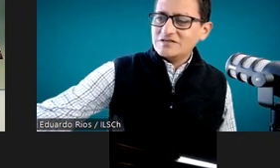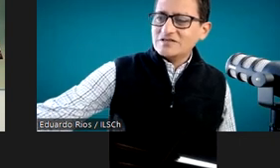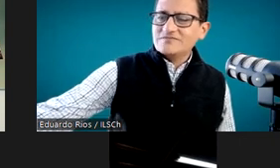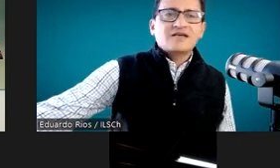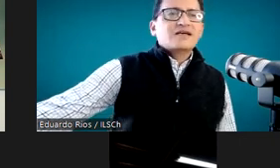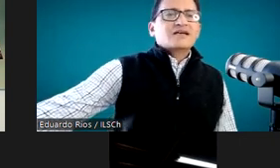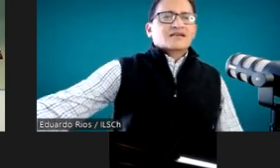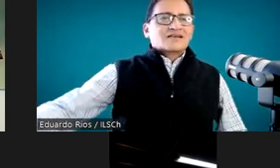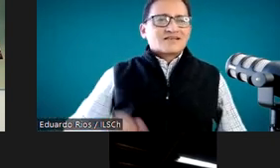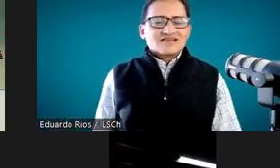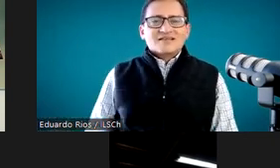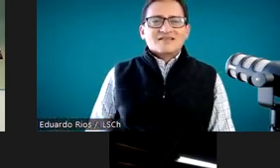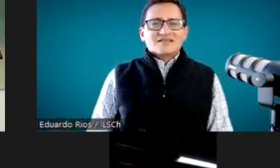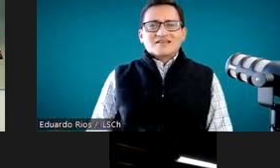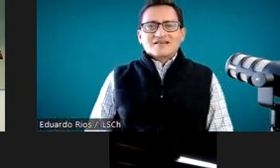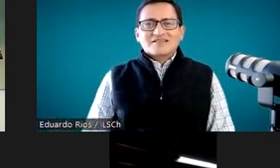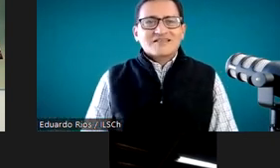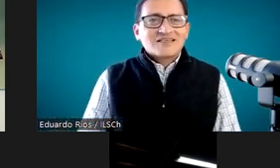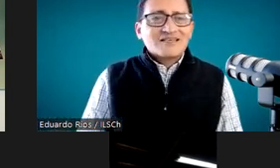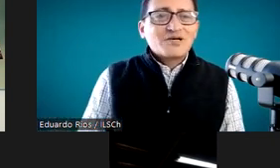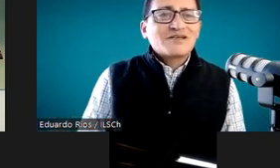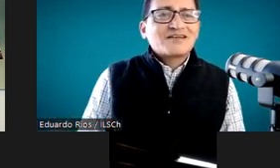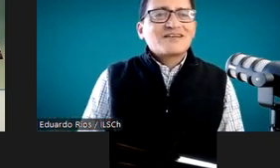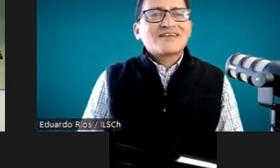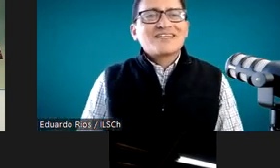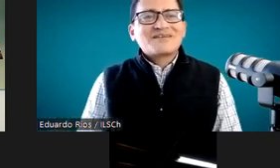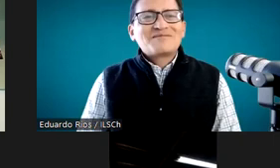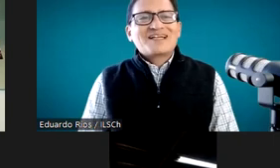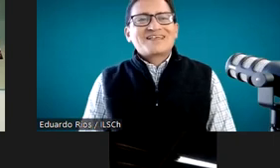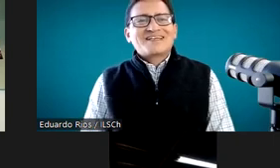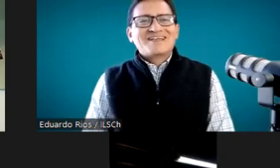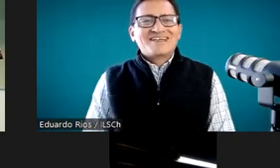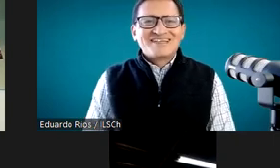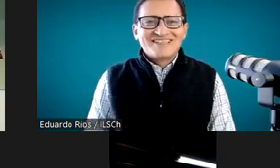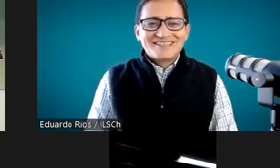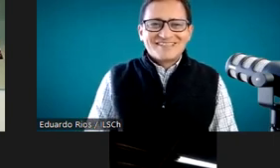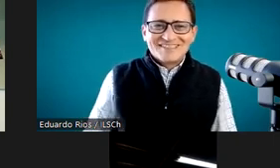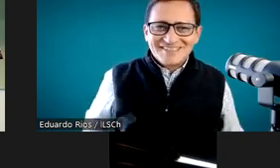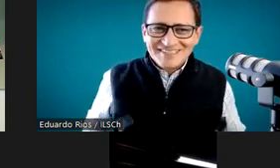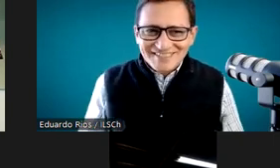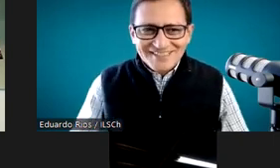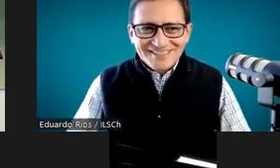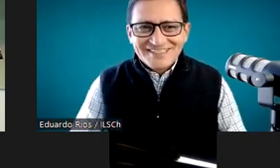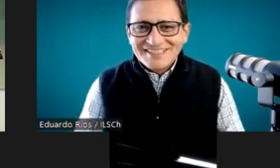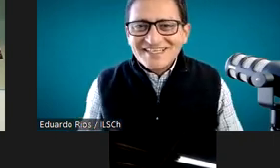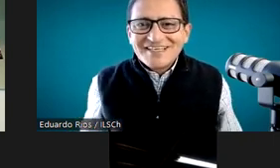a bajar el sonido acá. Y así es que qué bueno que estás también en el taller.